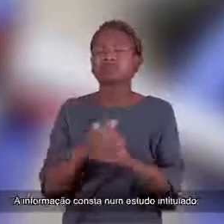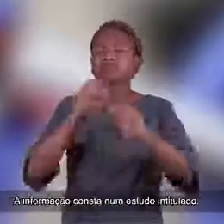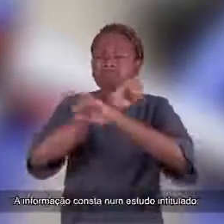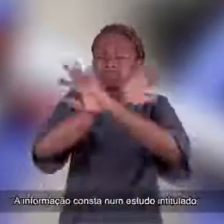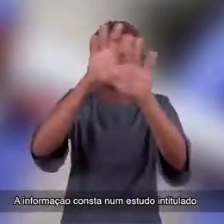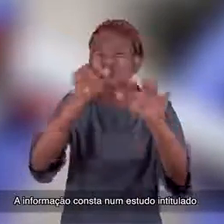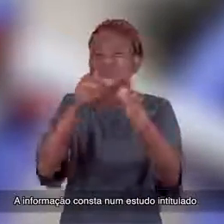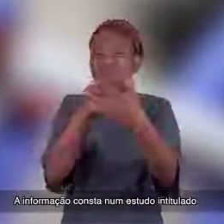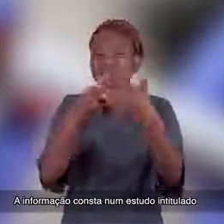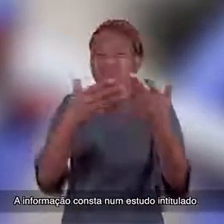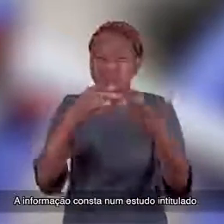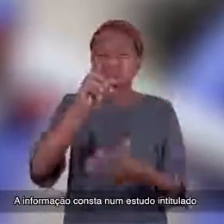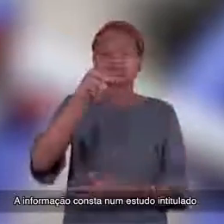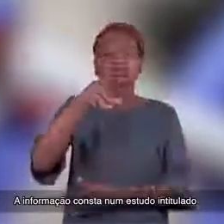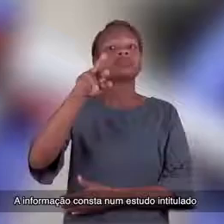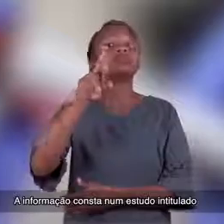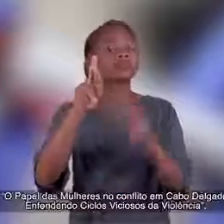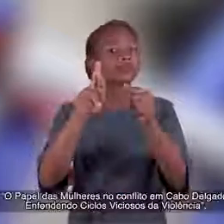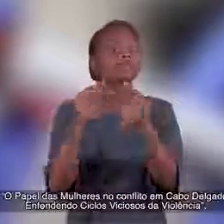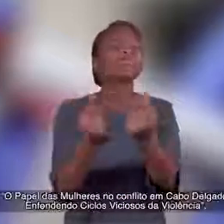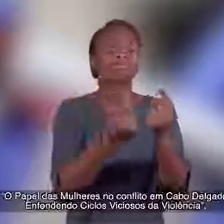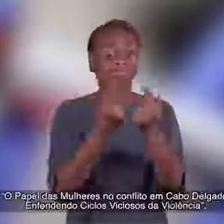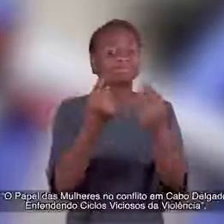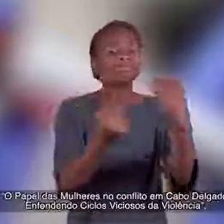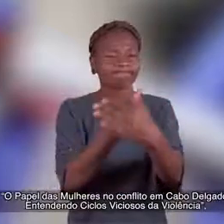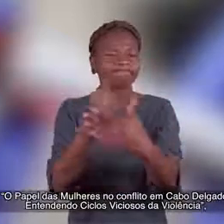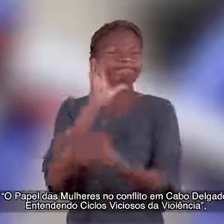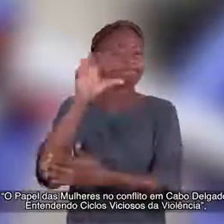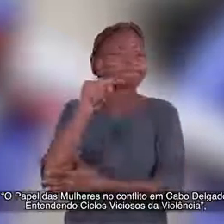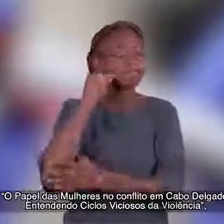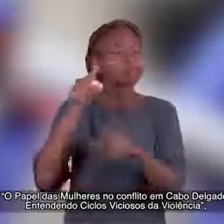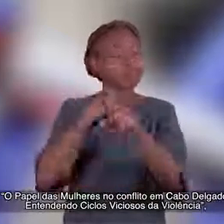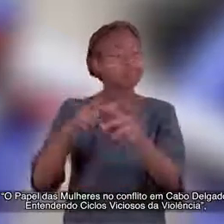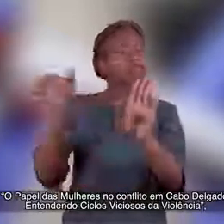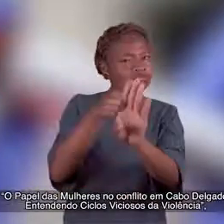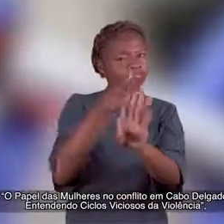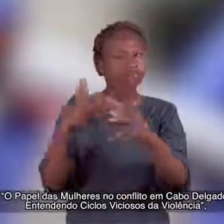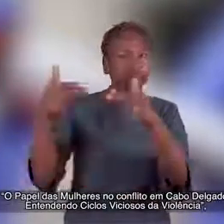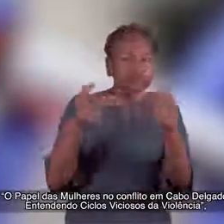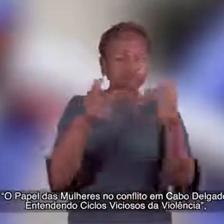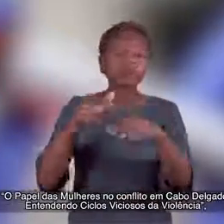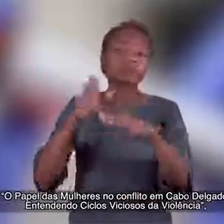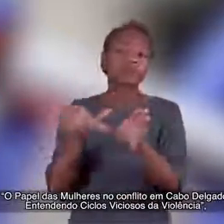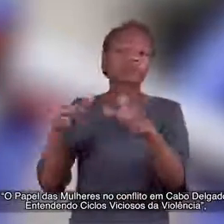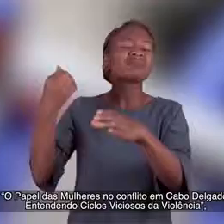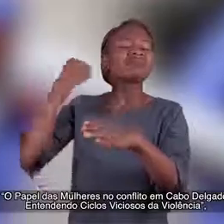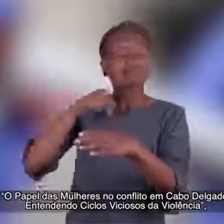informação consta num estudo intitulado O Papel das Mulheres no Conflito em Cabo Delgado, Entendendo Ciclos Viciosos da